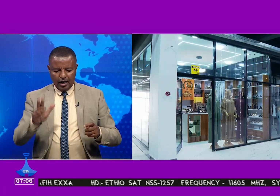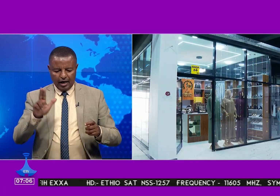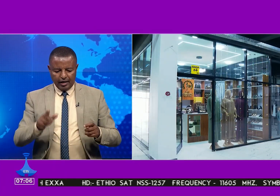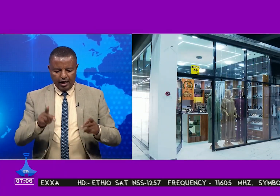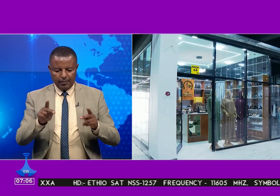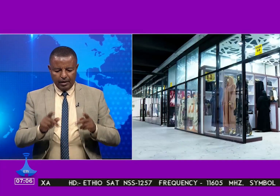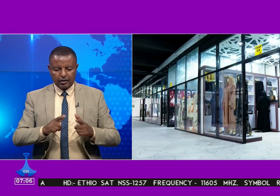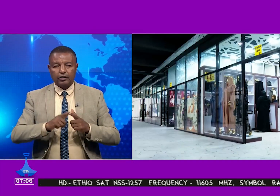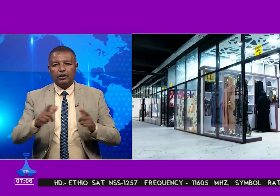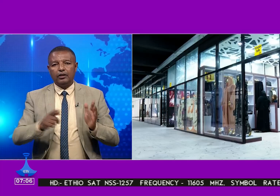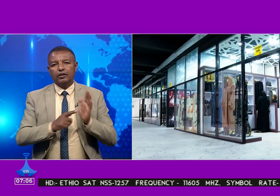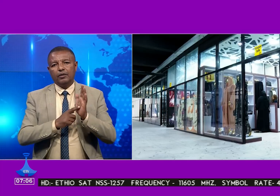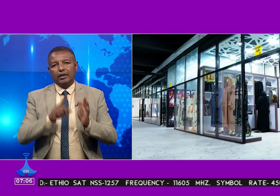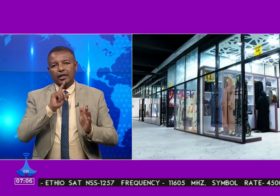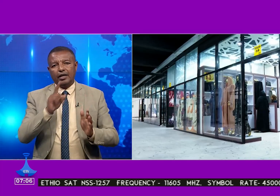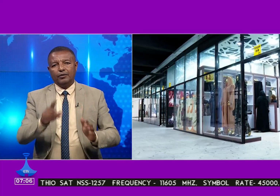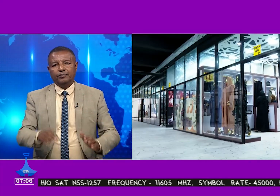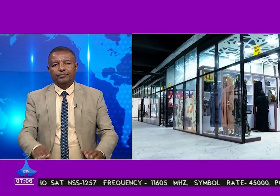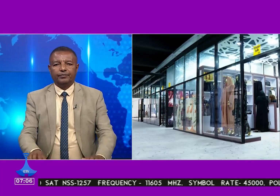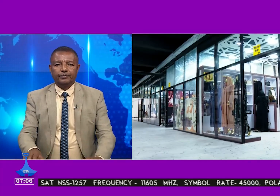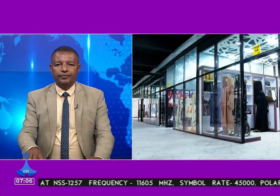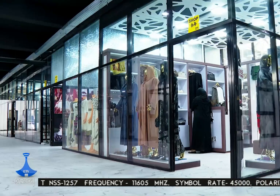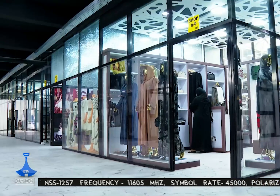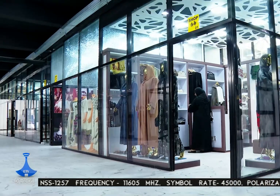ጥረት አራዳ ፓርክ ትልቅ ማሳያ ነው።